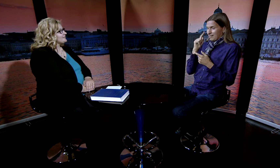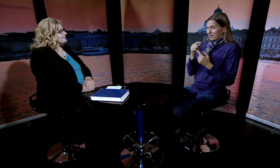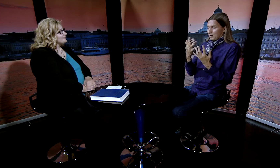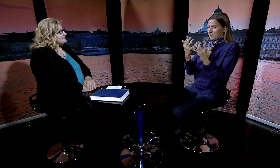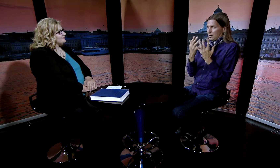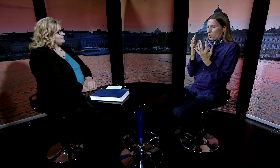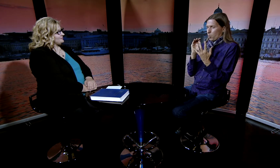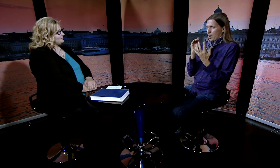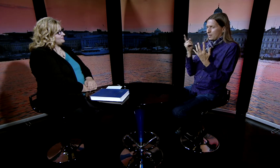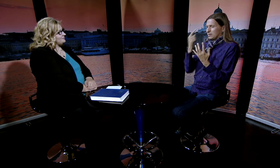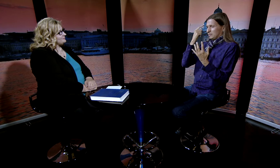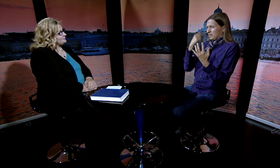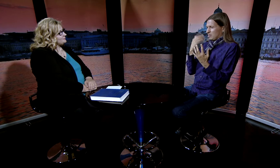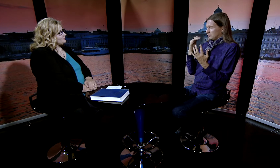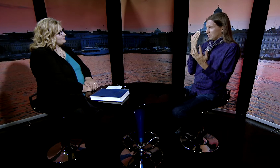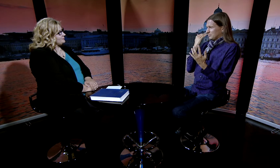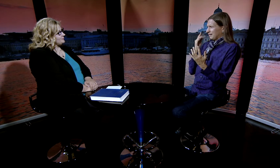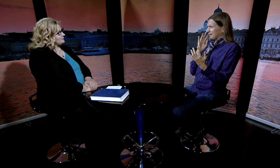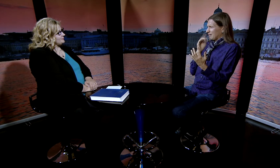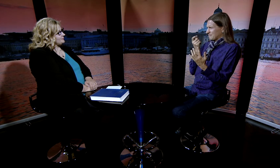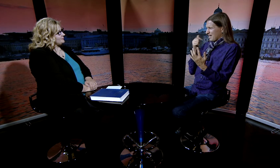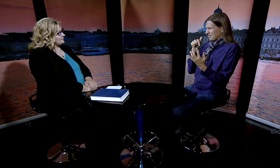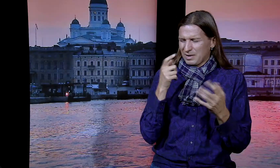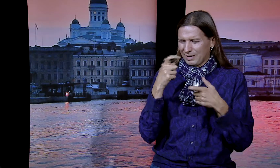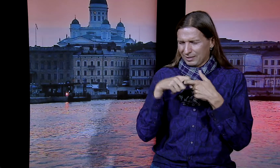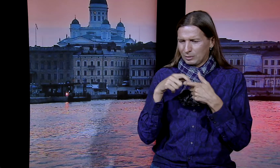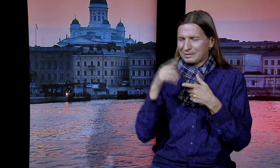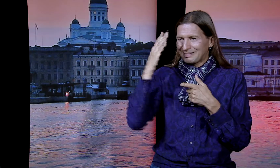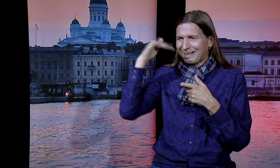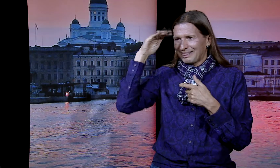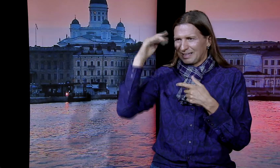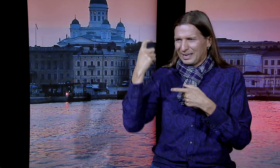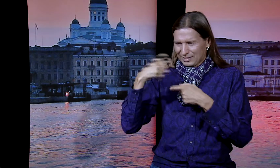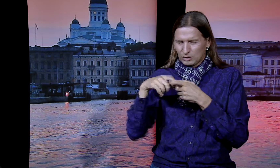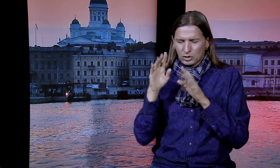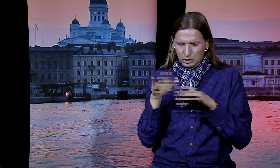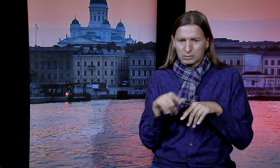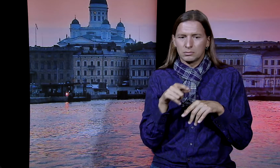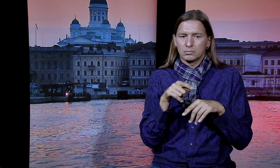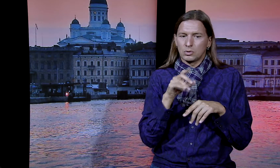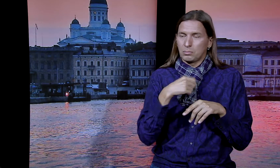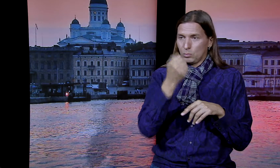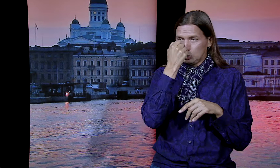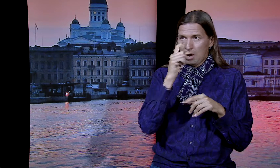Hyvä kysymys. Niin kuin kerroin aikaisemmin, tutkimustiedon puutteesta teoriatiedon opetus jäi